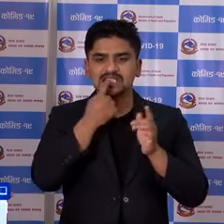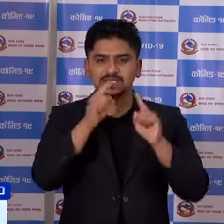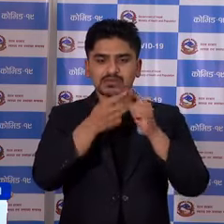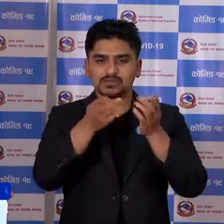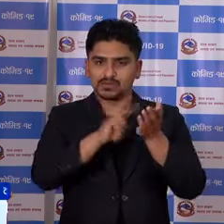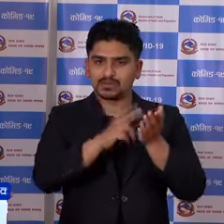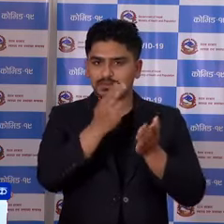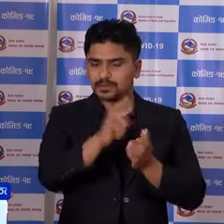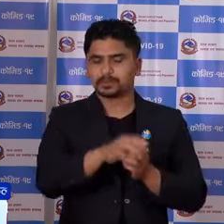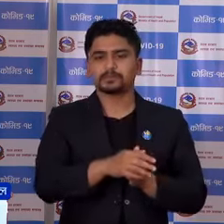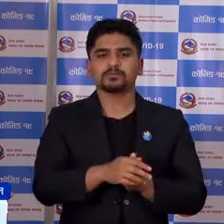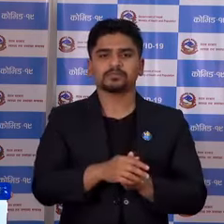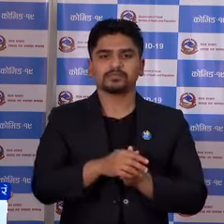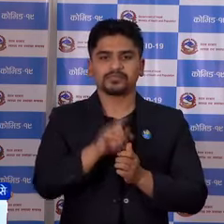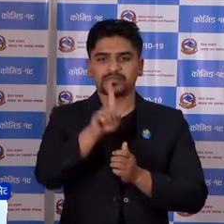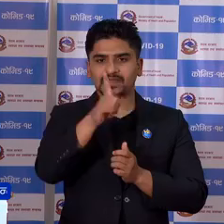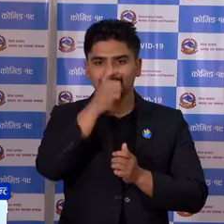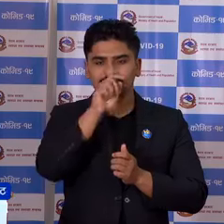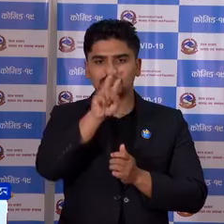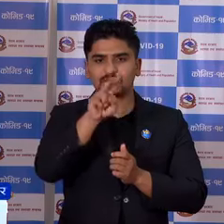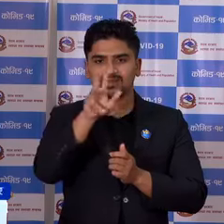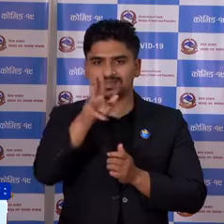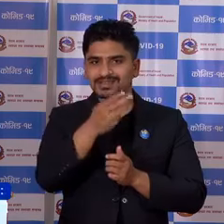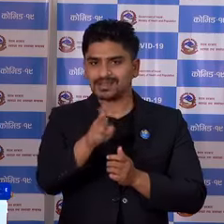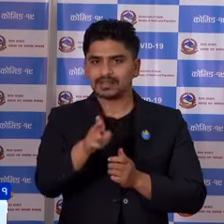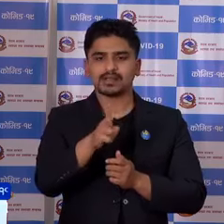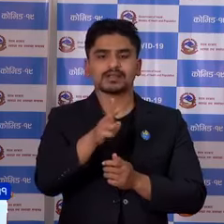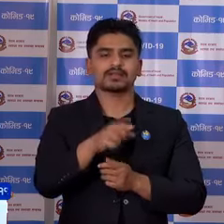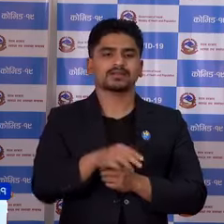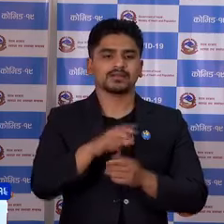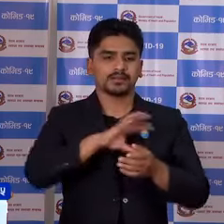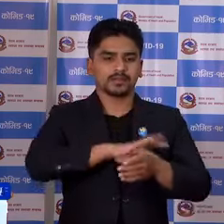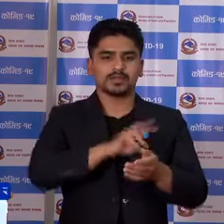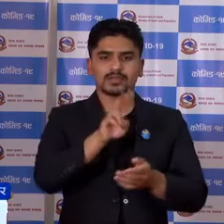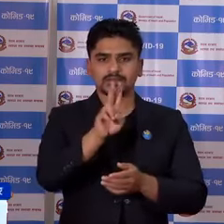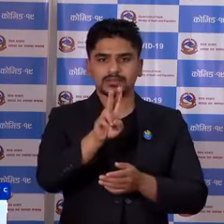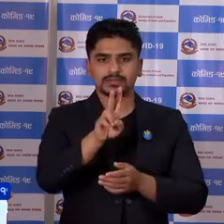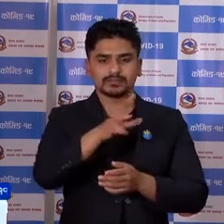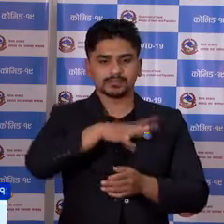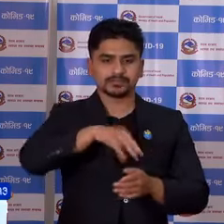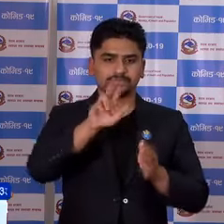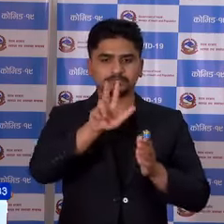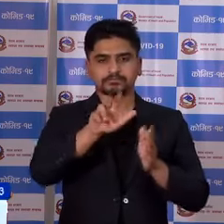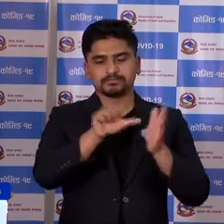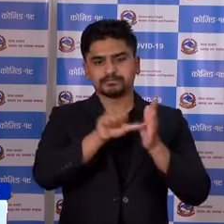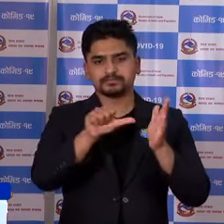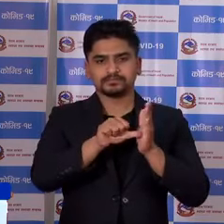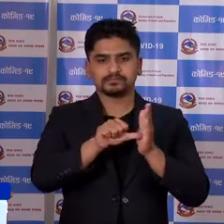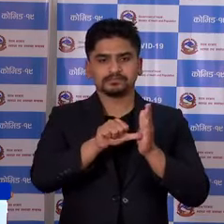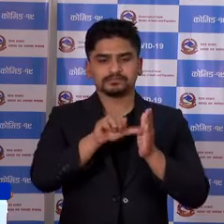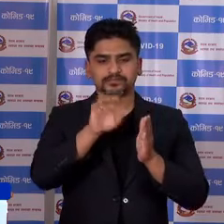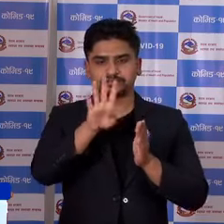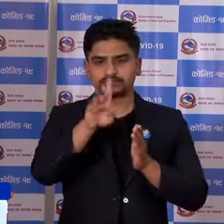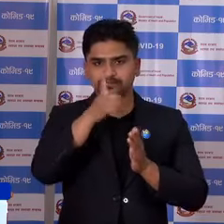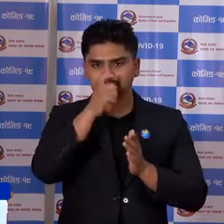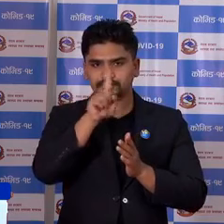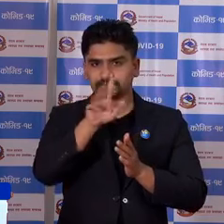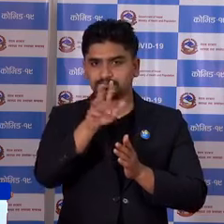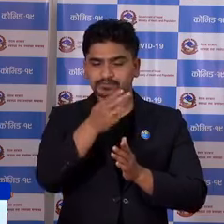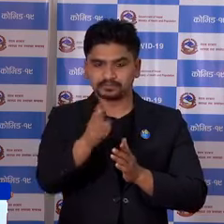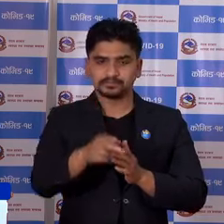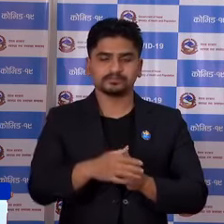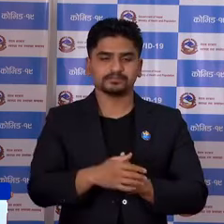भयो, त्यसमा 129 जना। त्यसै गरी प्रदेश नम्बर 2 सबै 8 जिल्लामा गरेर